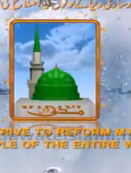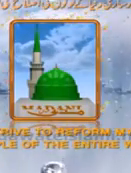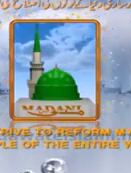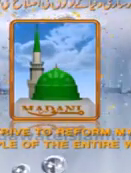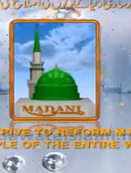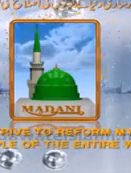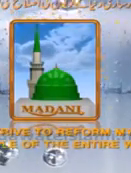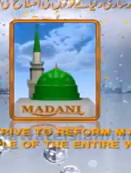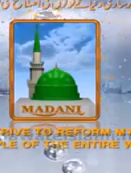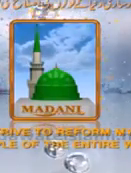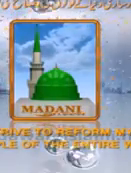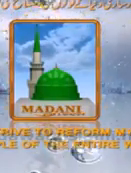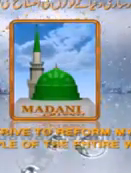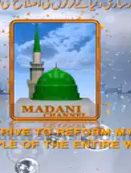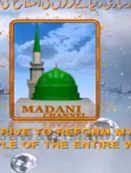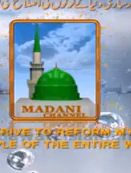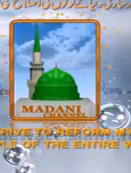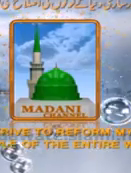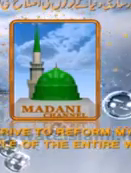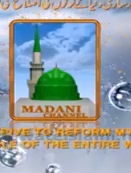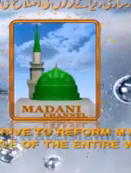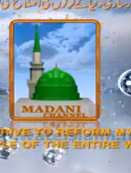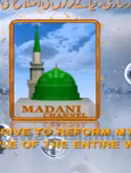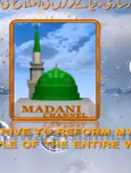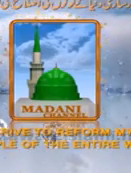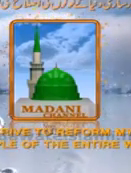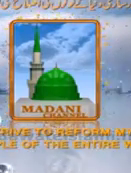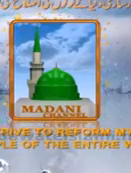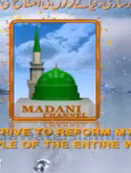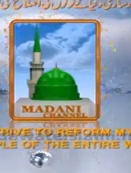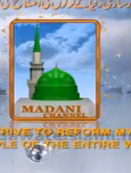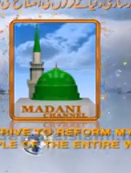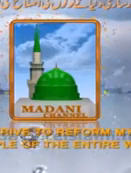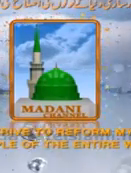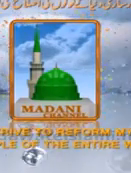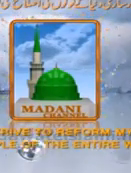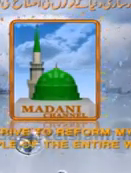دنیا کے لوگوں کی اصلاح کی کوشش کرنی ہے.